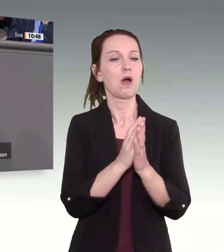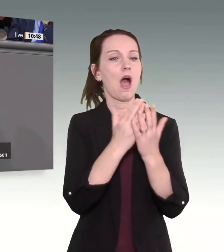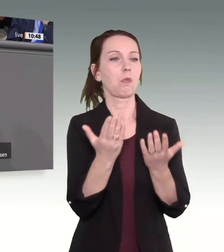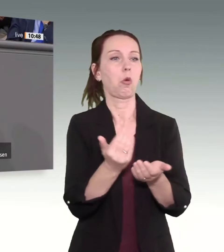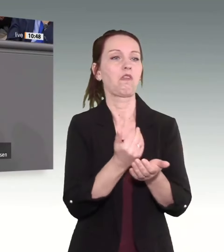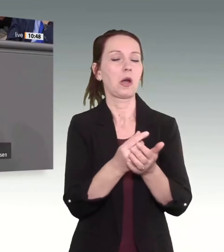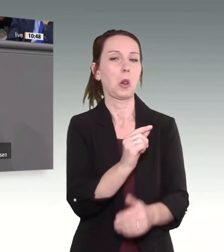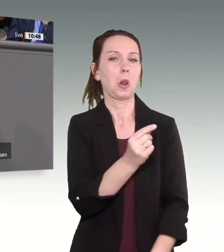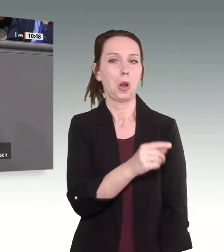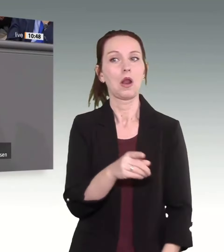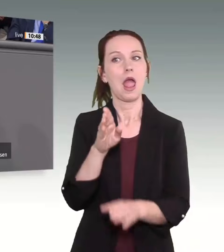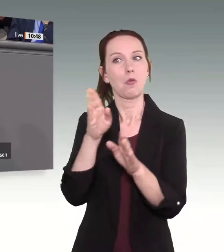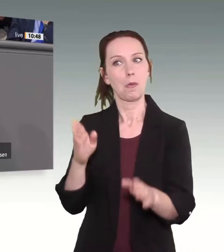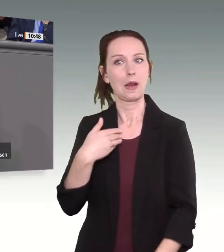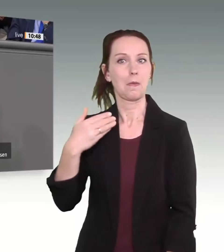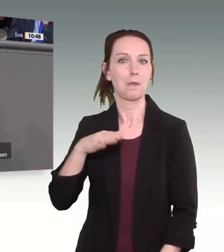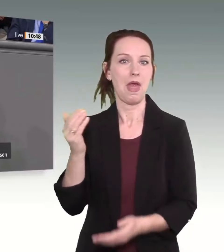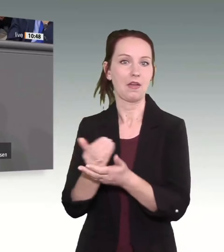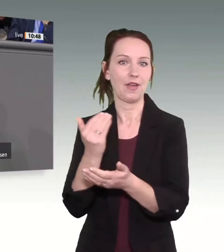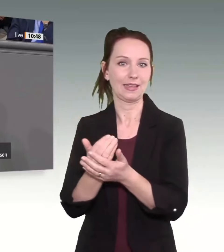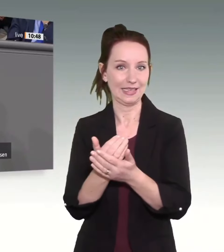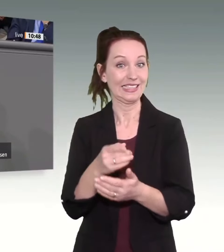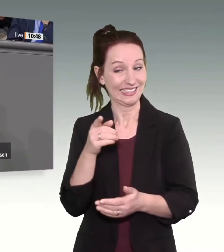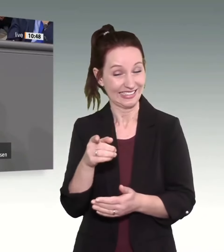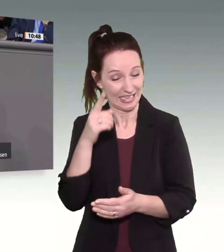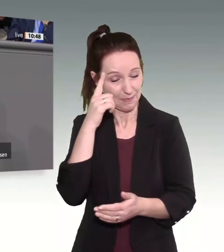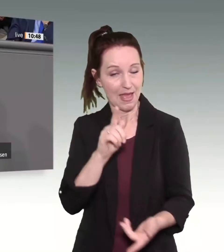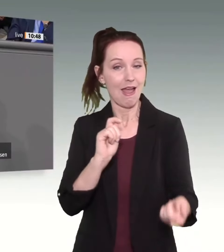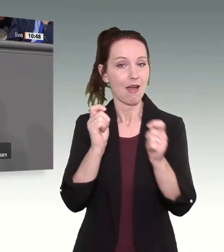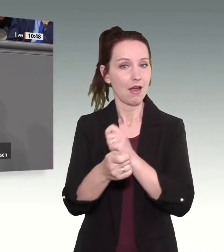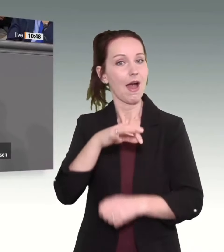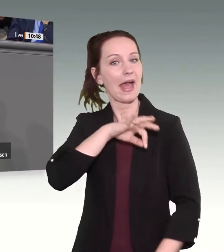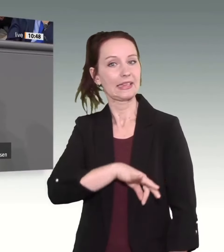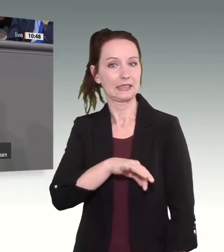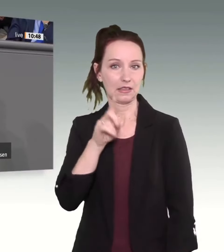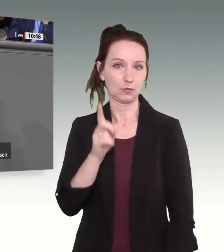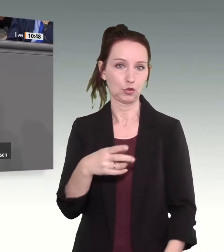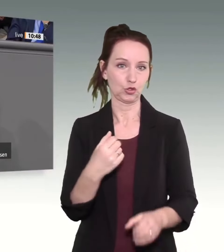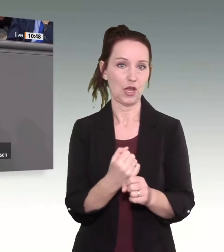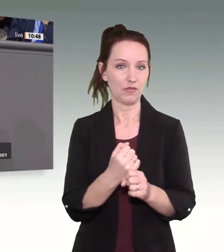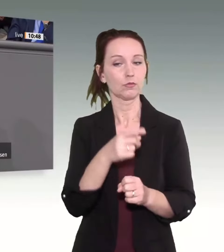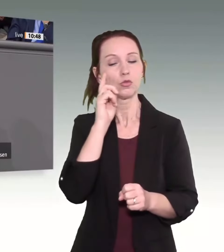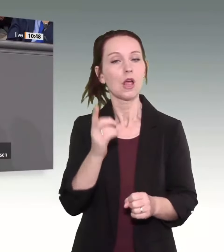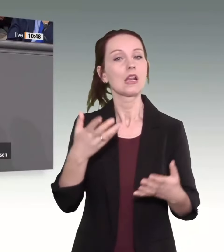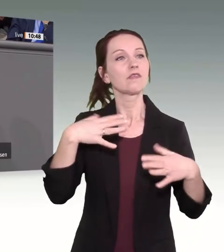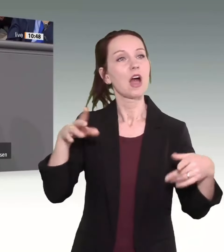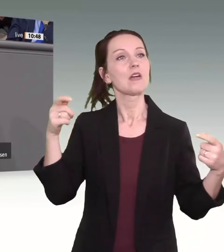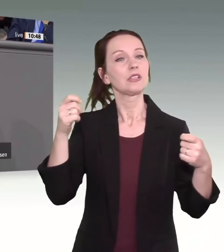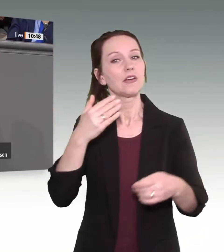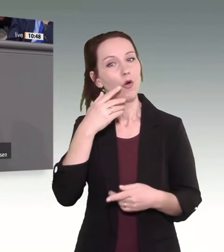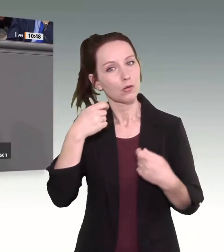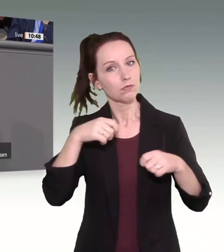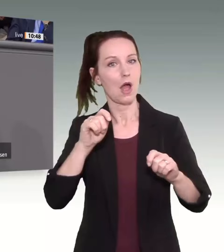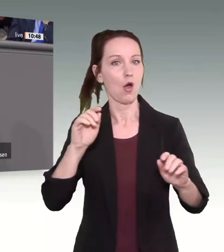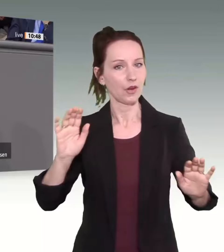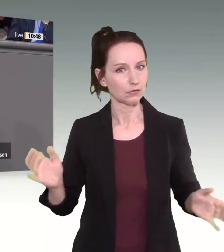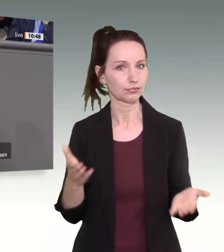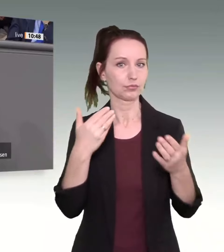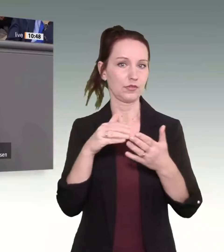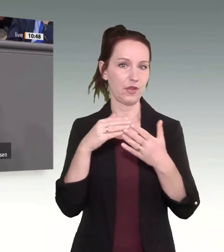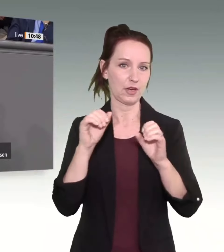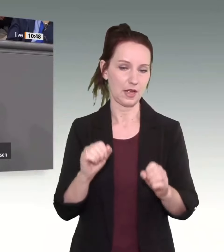Sparbuch. Und diese Renditewende müssen wir wieder schaffen, damit der freifinanzierte Wohnungsbau wieder in Gang kommt. Und da auch noch mal